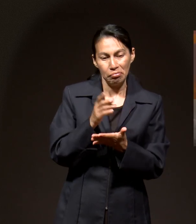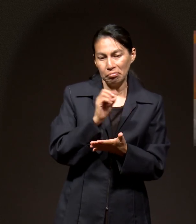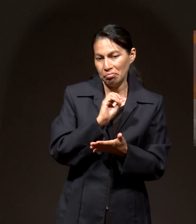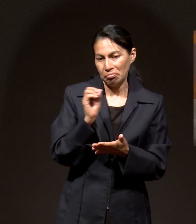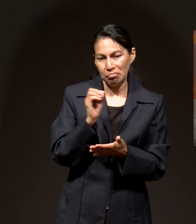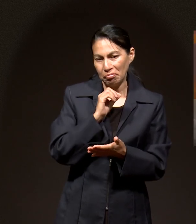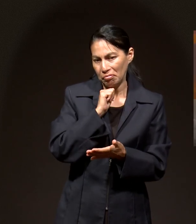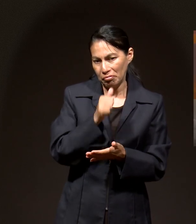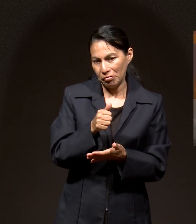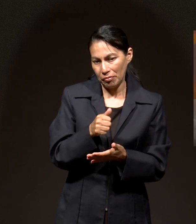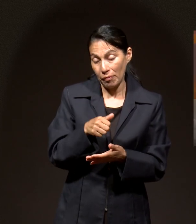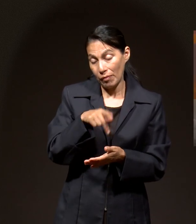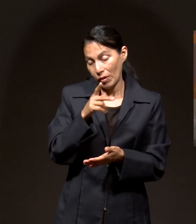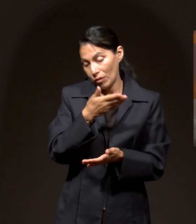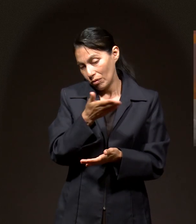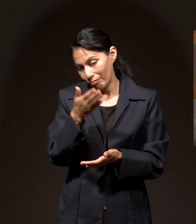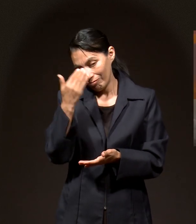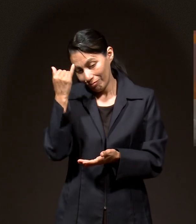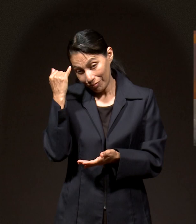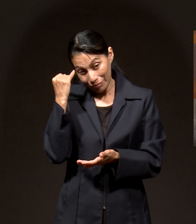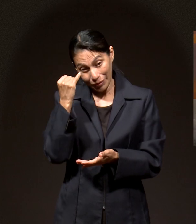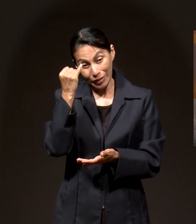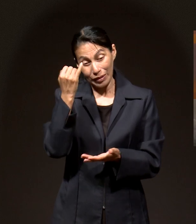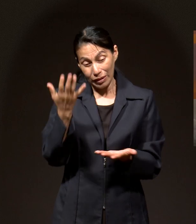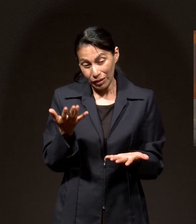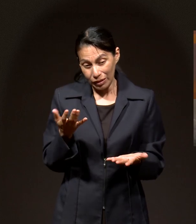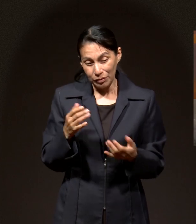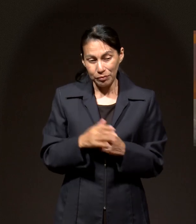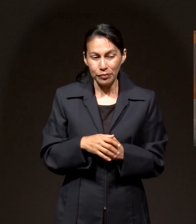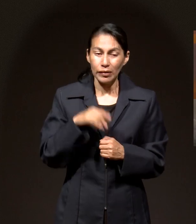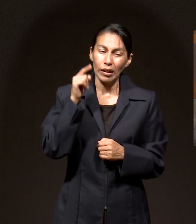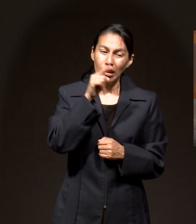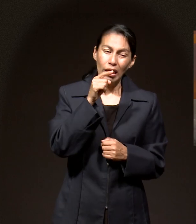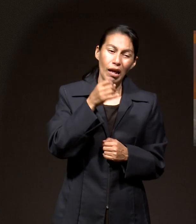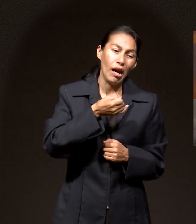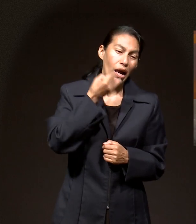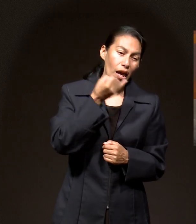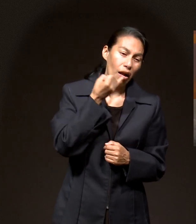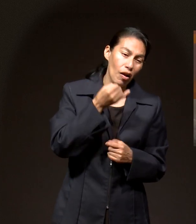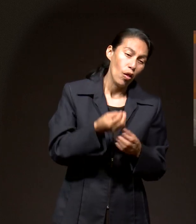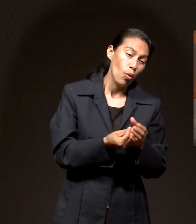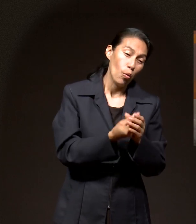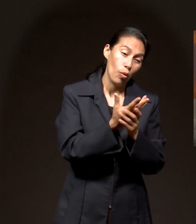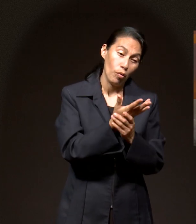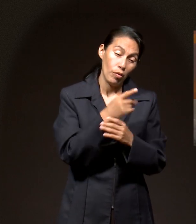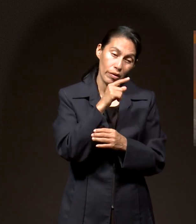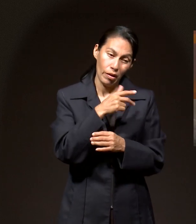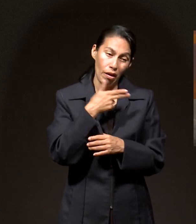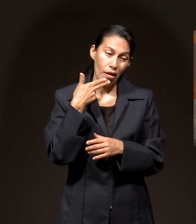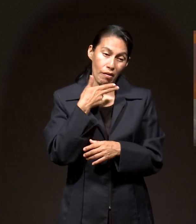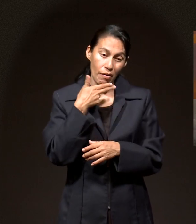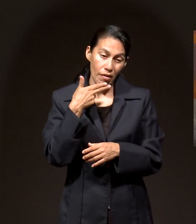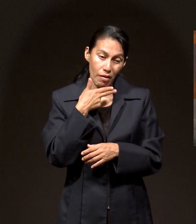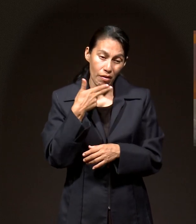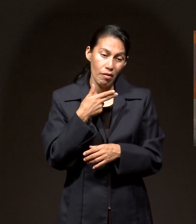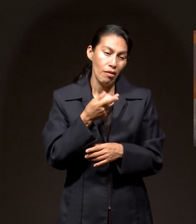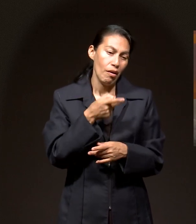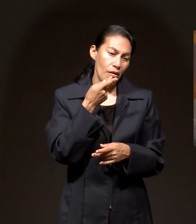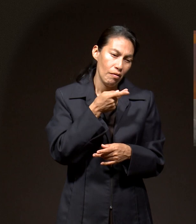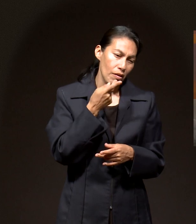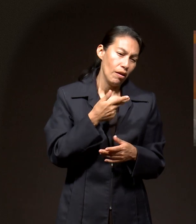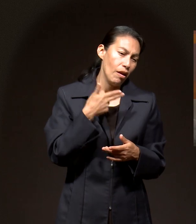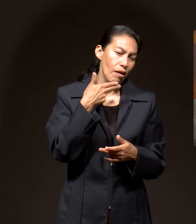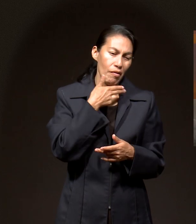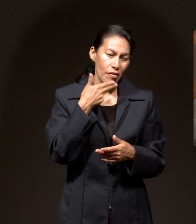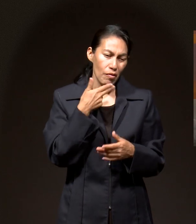venga, pero ya se imaginará usted. Uno llega ya a un idioma nuevo, allá se habla el hebreo, un